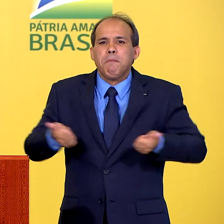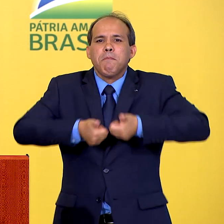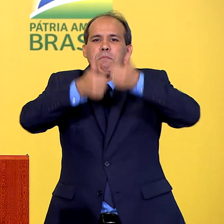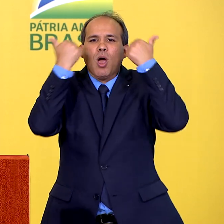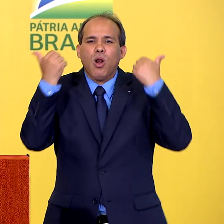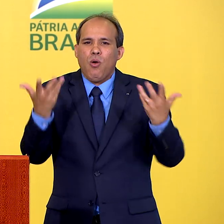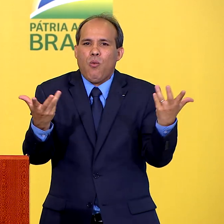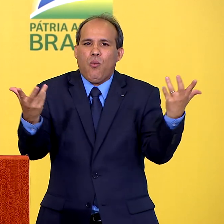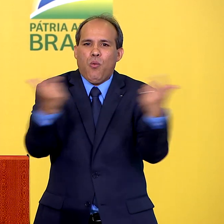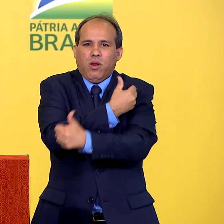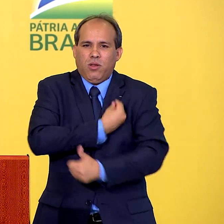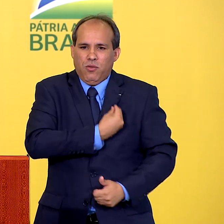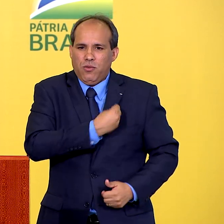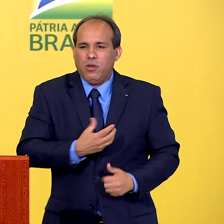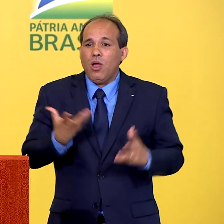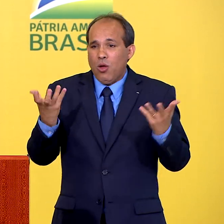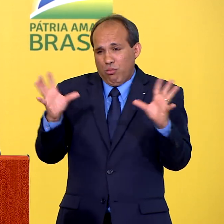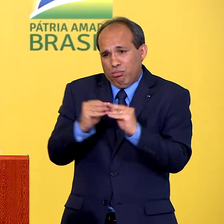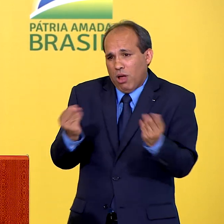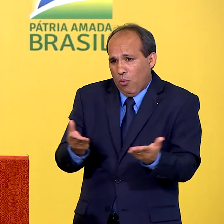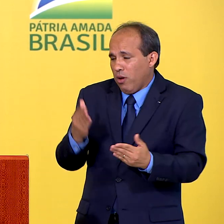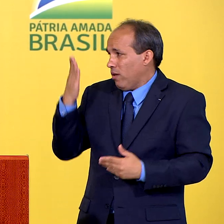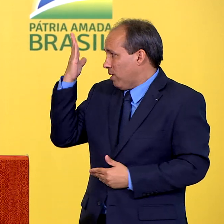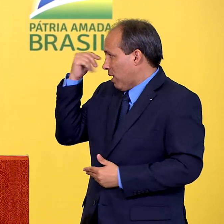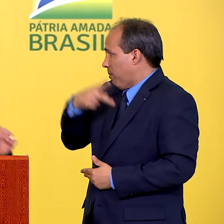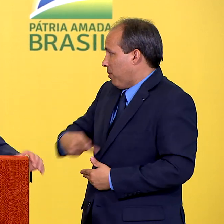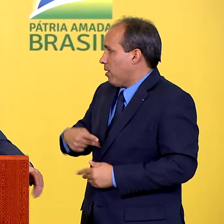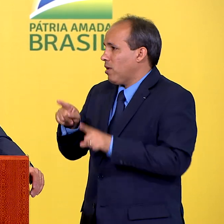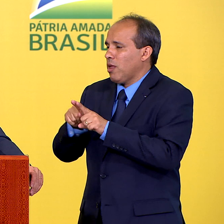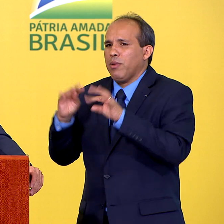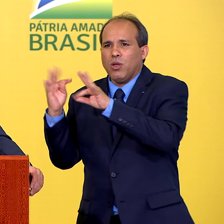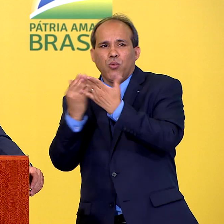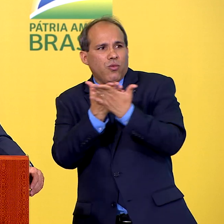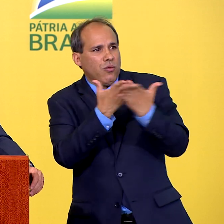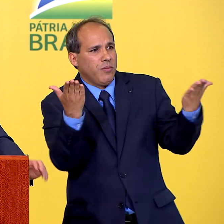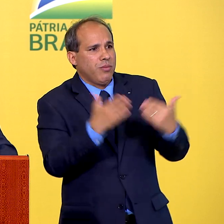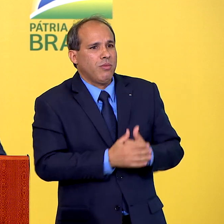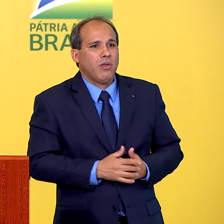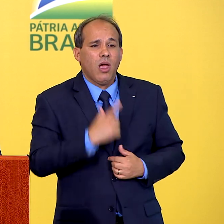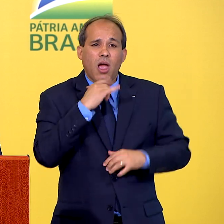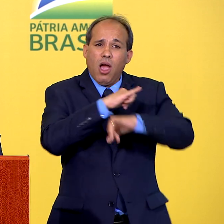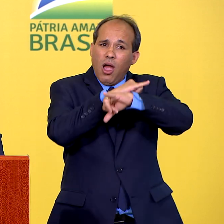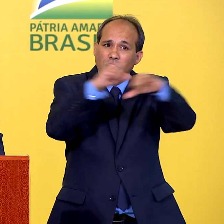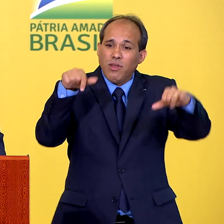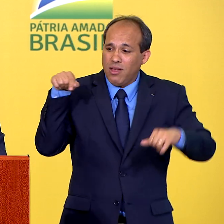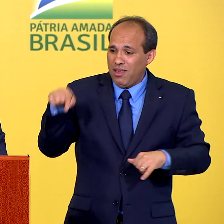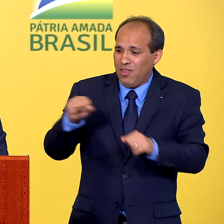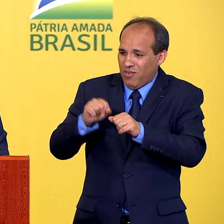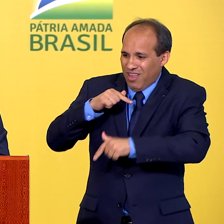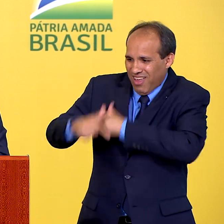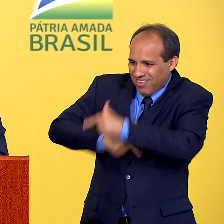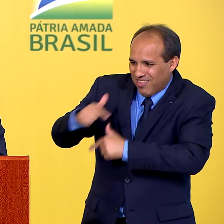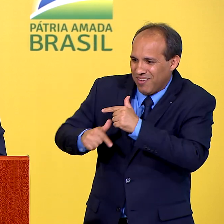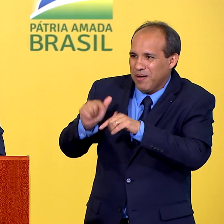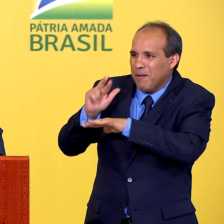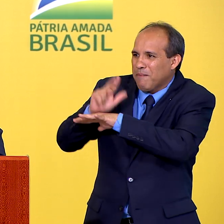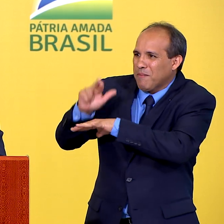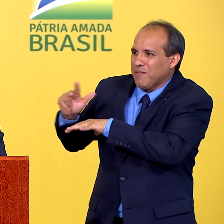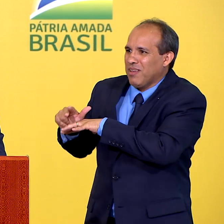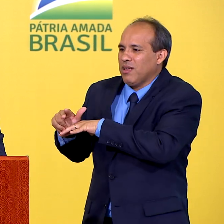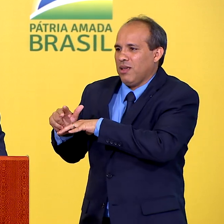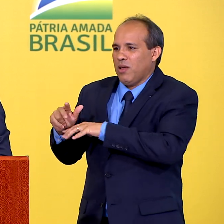melhor qualidade de vida. Eu quero encerrar, presidente, e a todos, dizendo que essas ações todas,